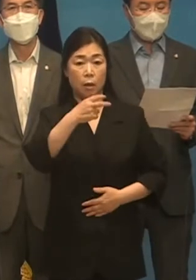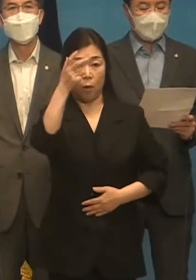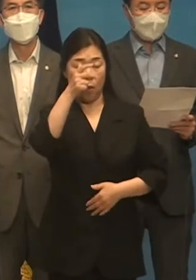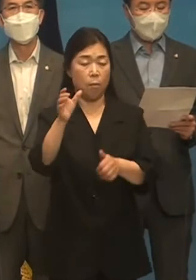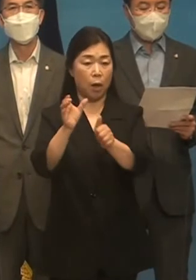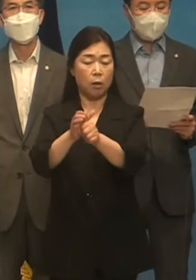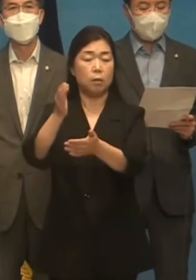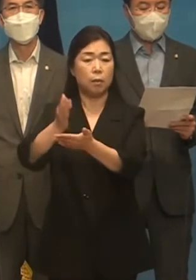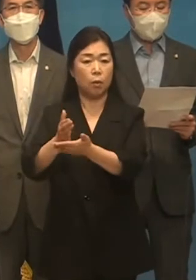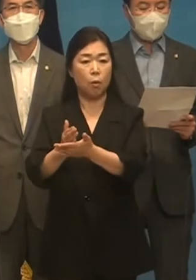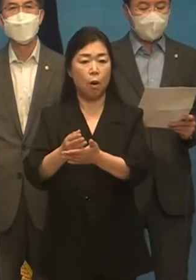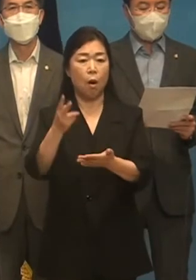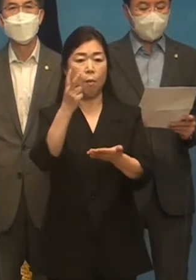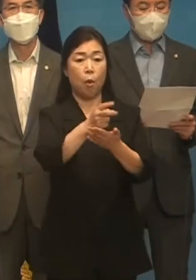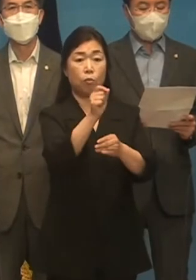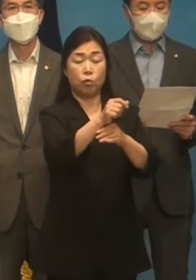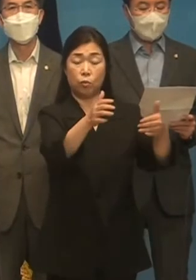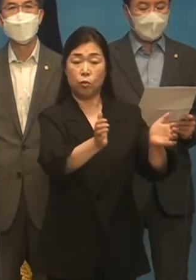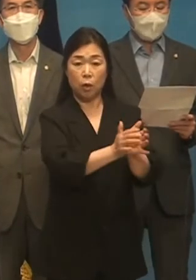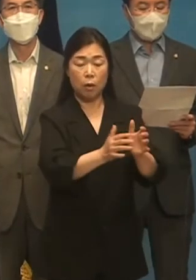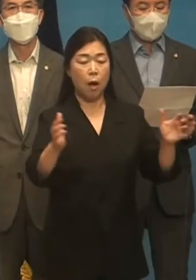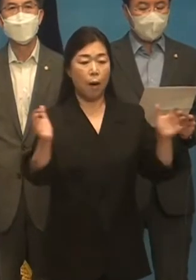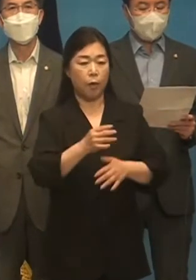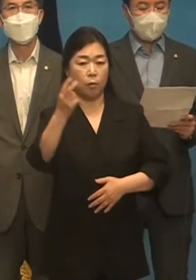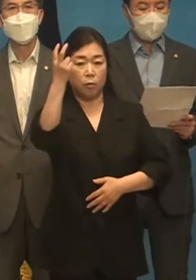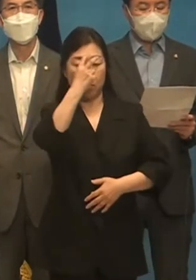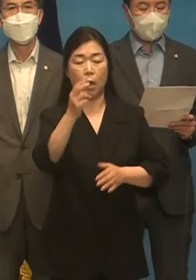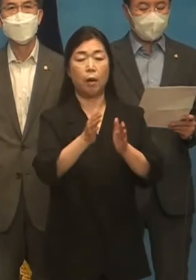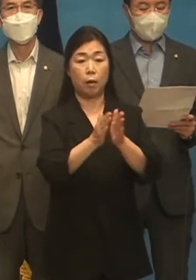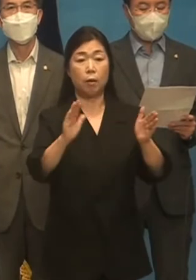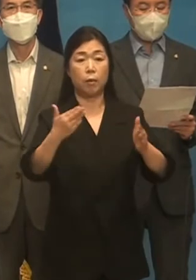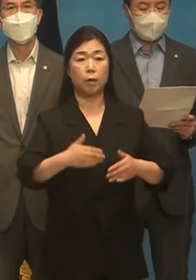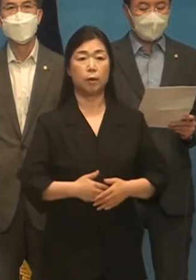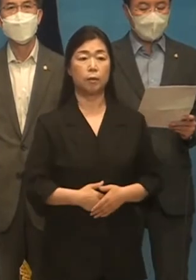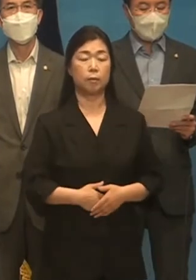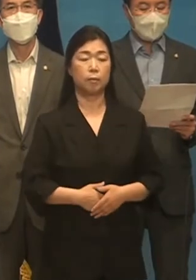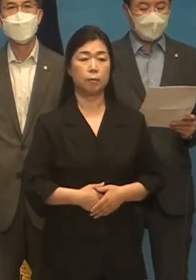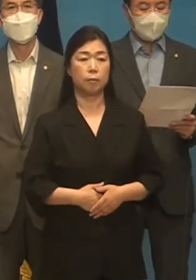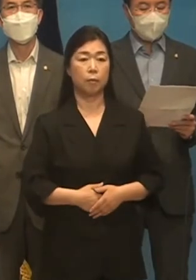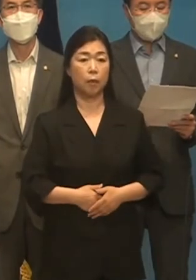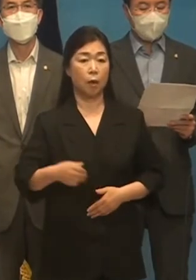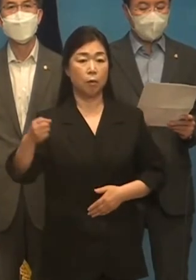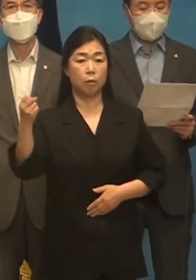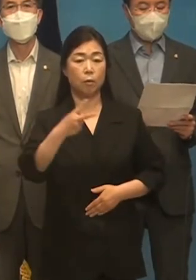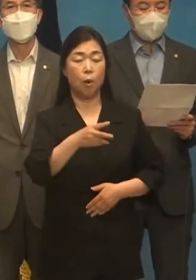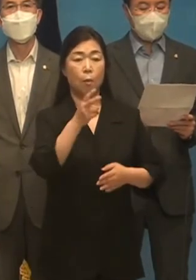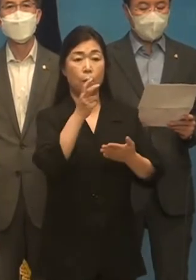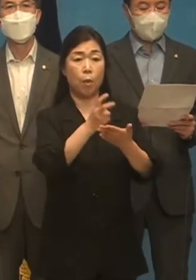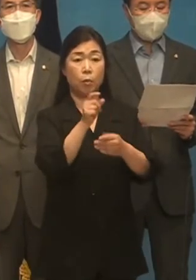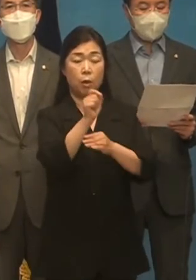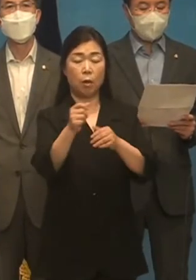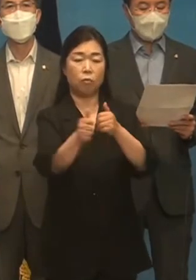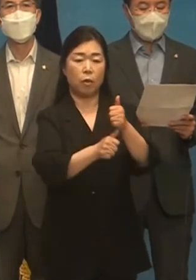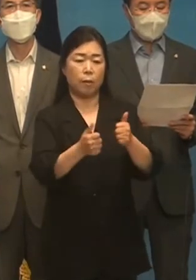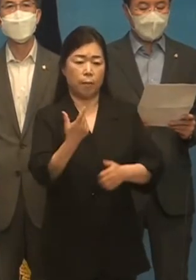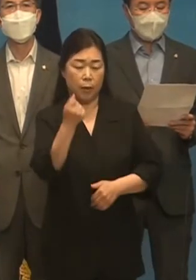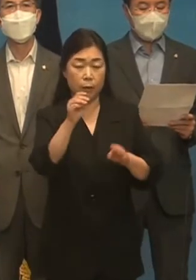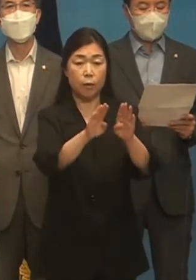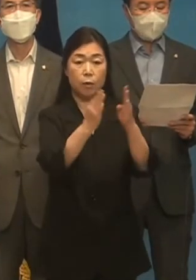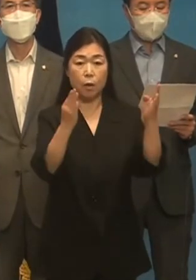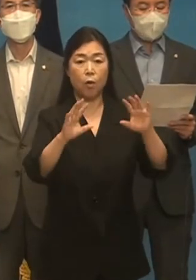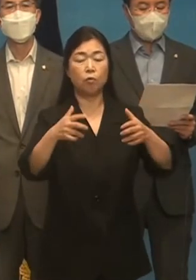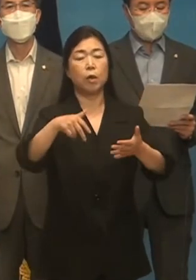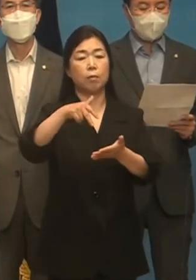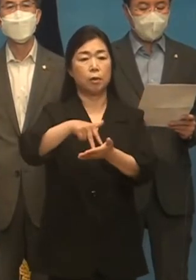게 아니라 법무부가 합동조사를 해야 합니다. 그리고 법사위를 조속히 열어